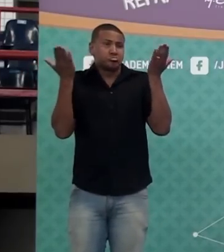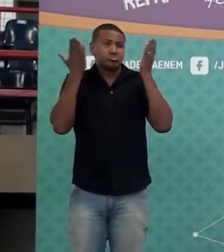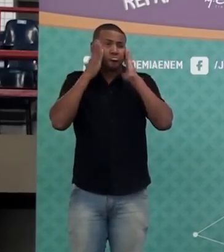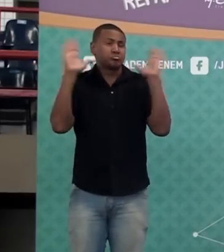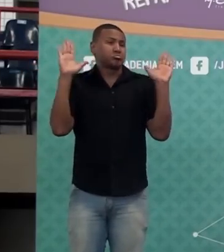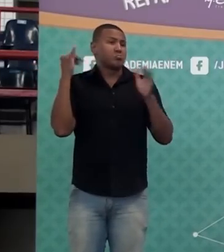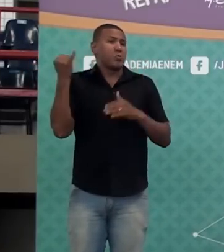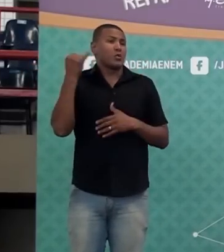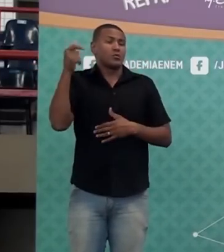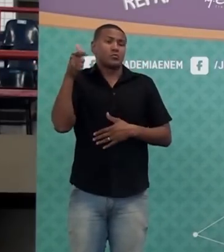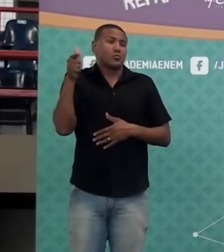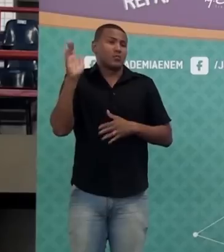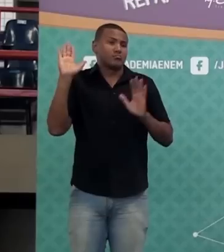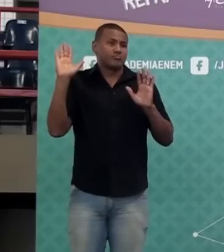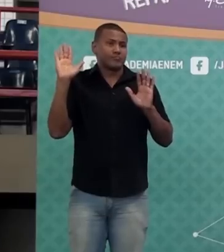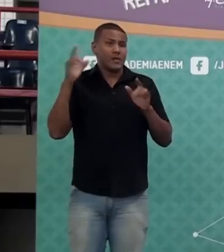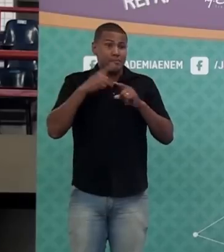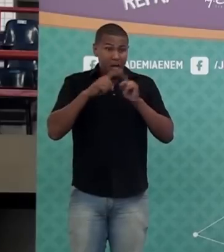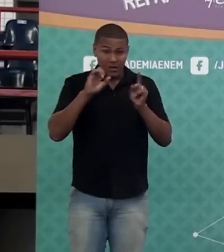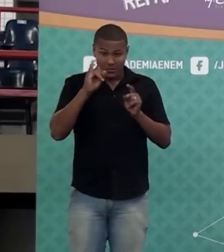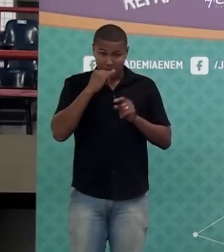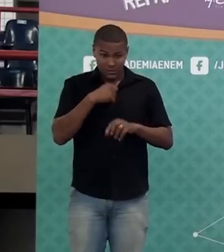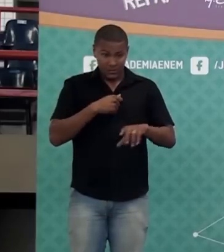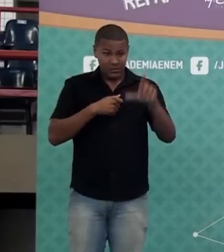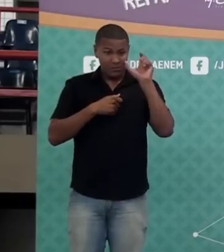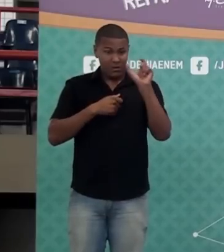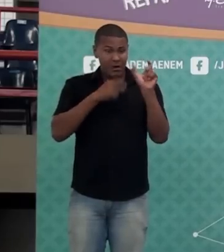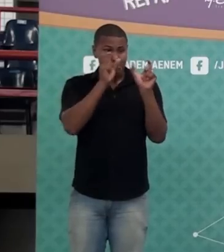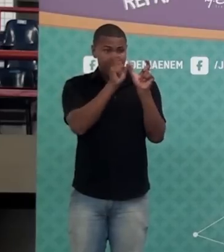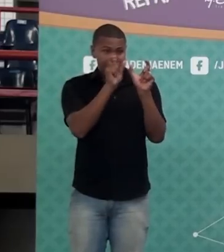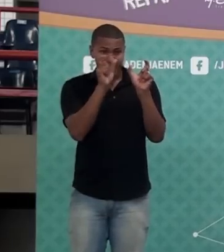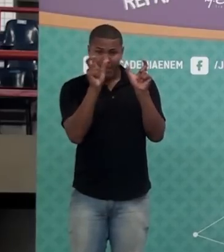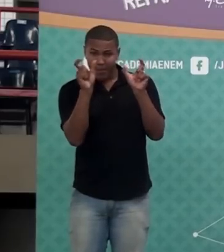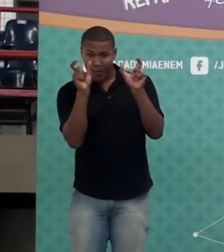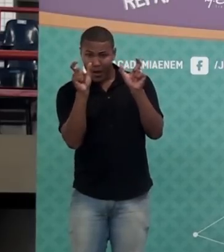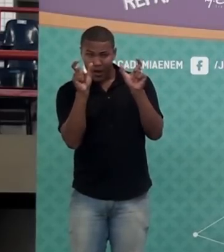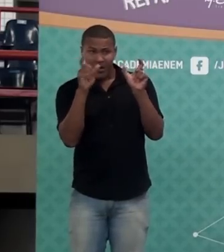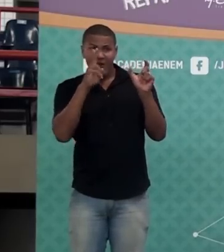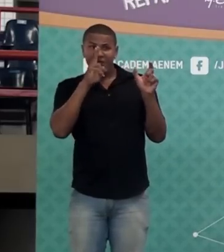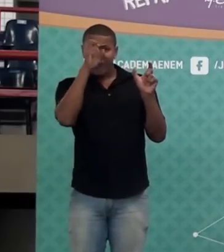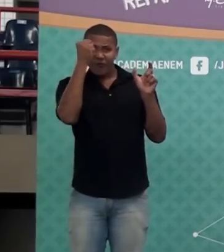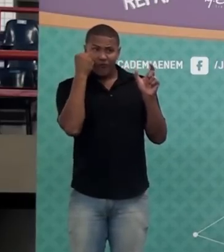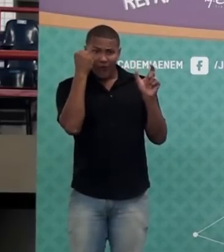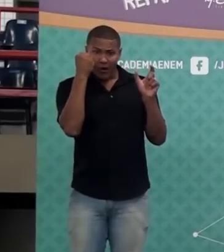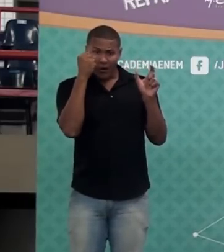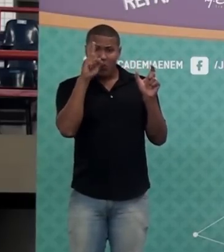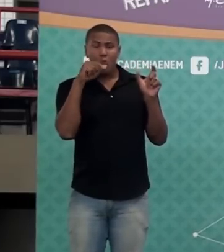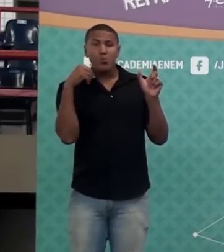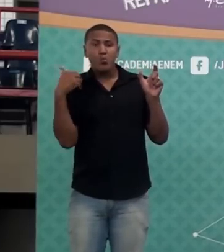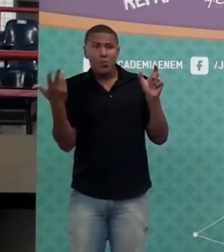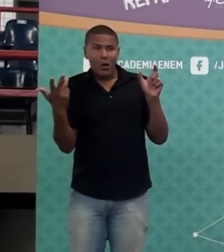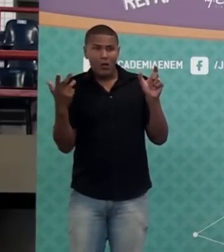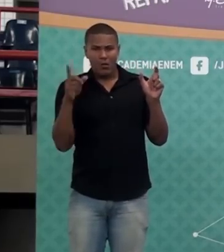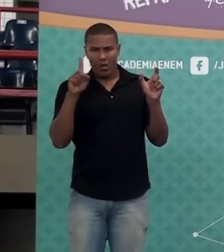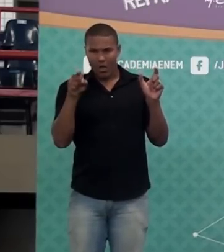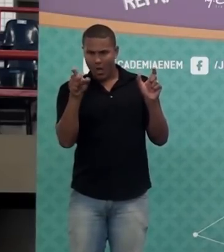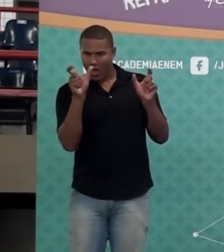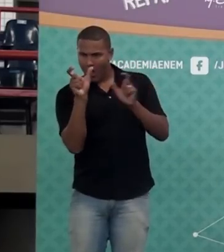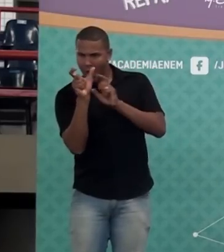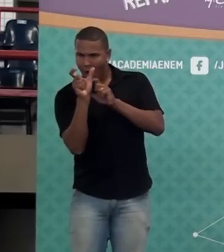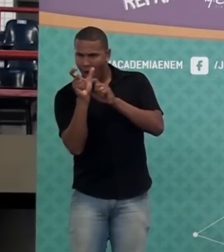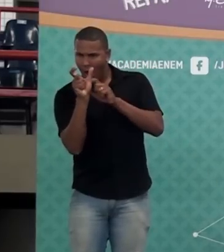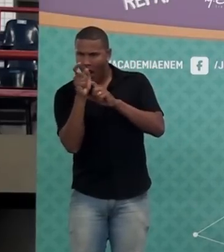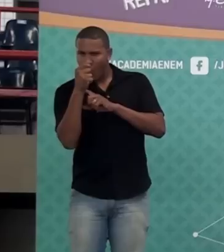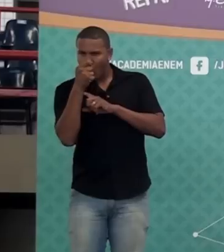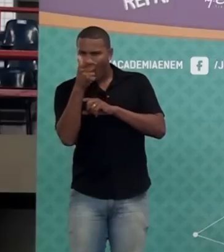Toda palavra que a sílaba forte for a penúltima e dentro dessa penúltima